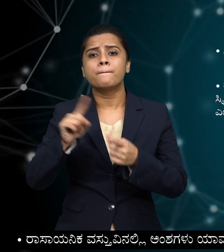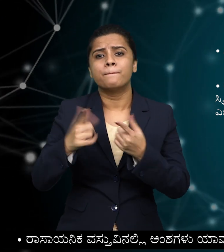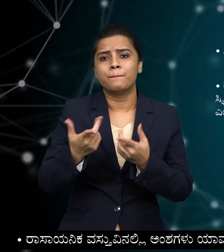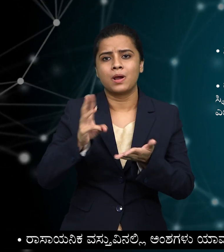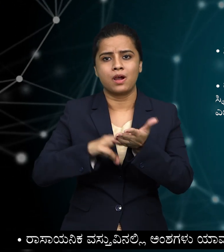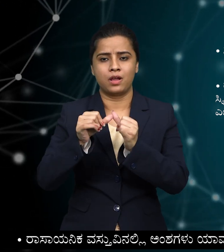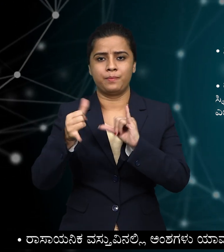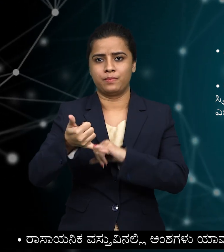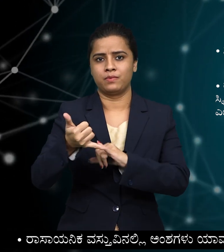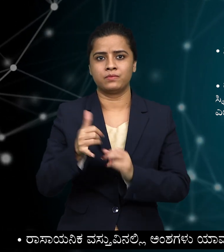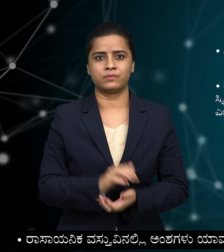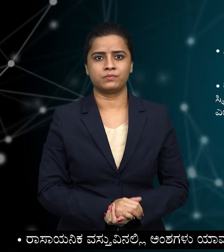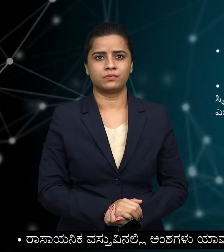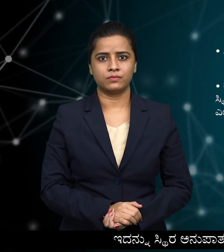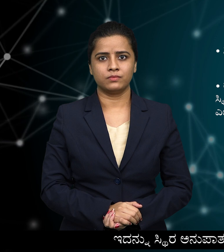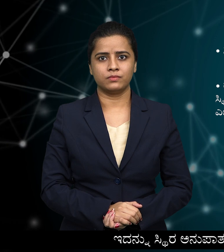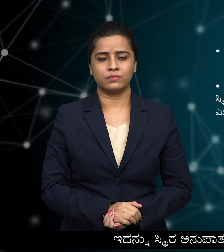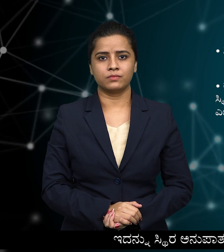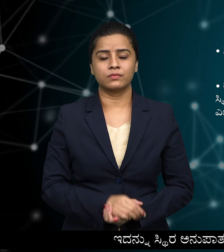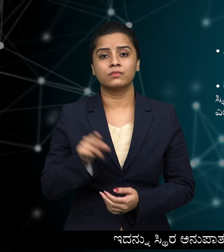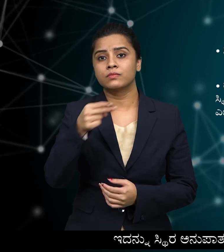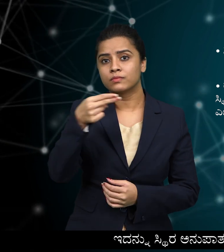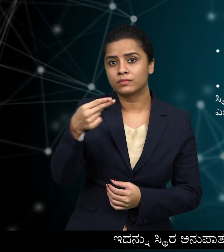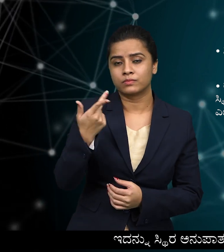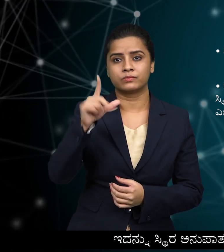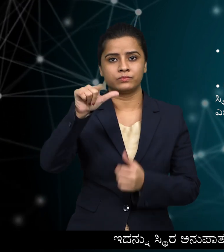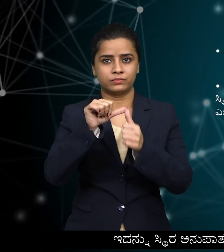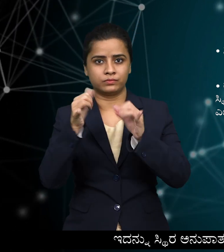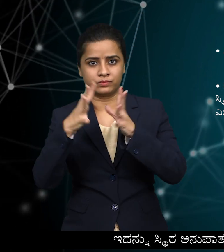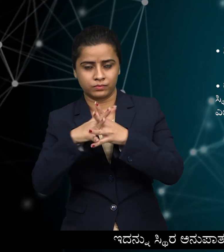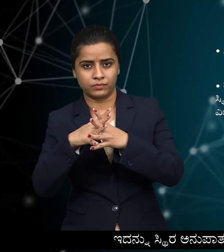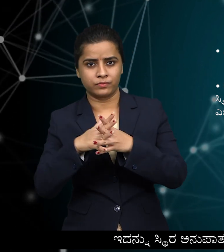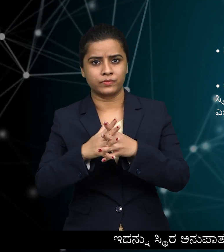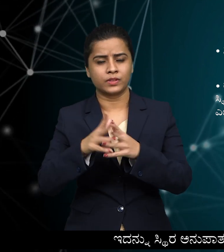ಇದನ್ನು ಸ್ಥಿರ ಅನುಪಾತದ ನಿಯಮ ಎಂದು ಕರೆಯಲಾಗುತ್ತದೆ.